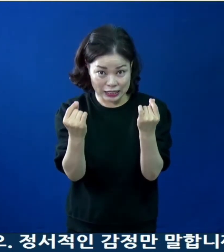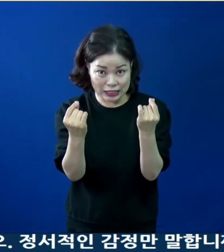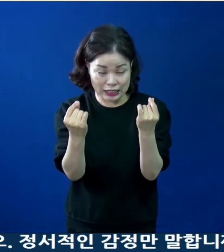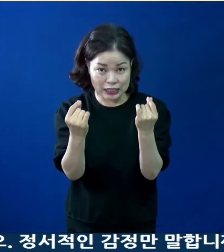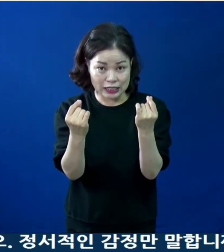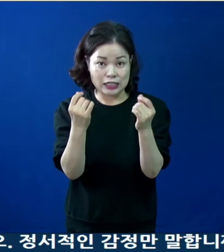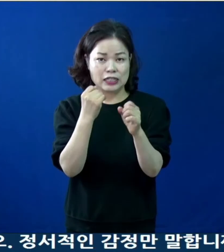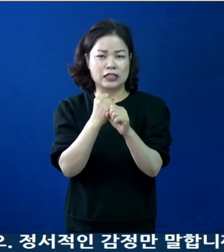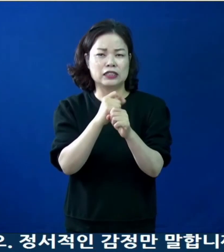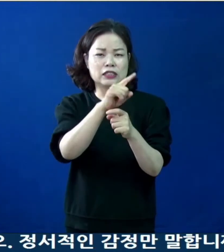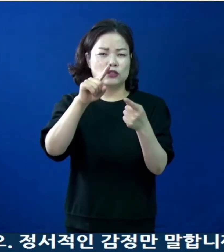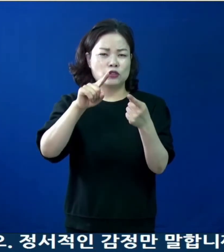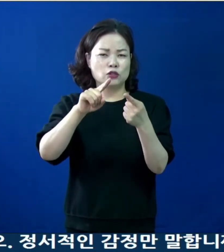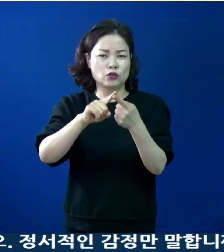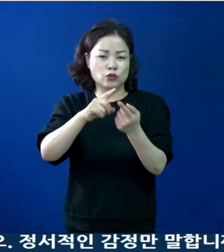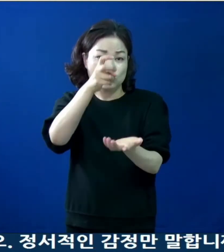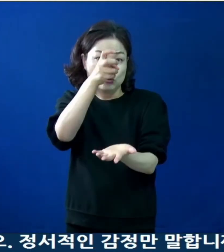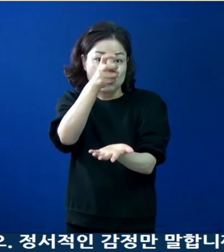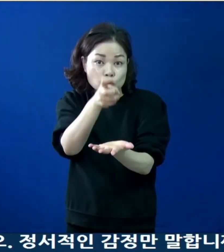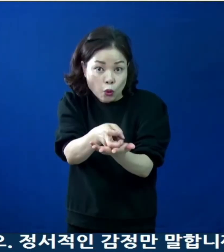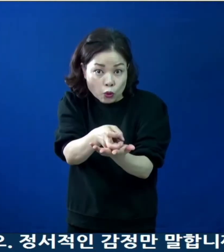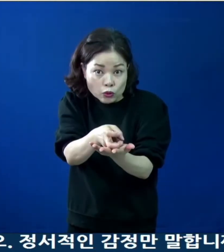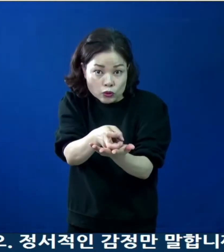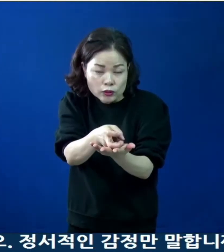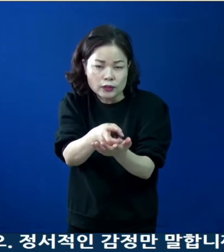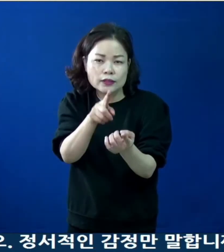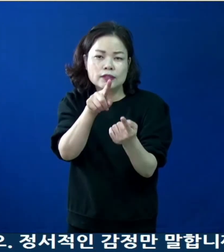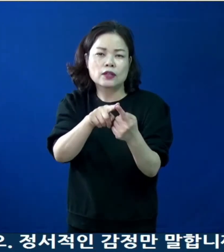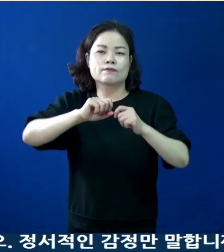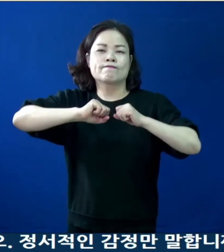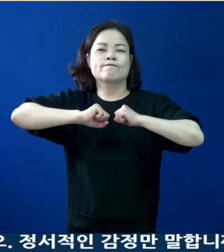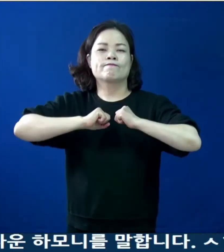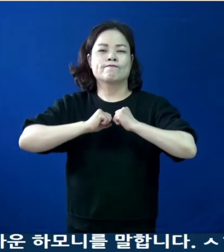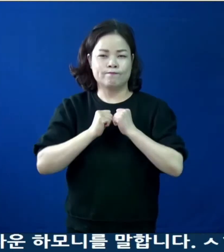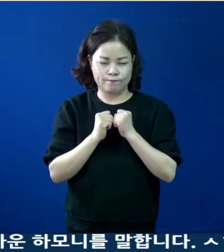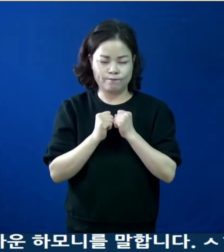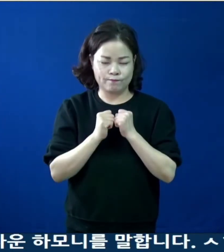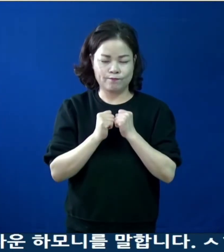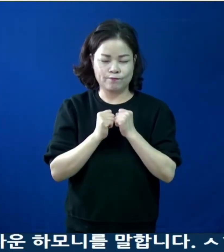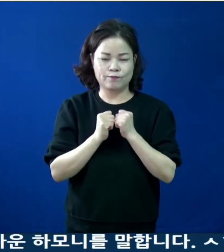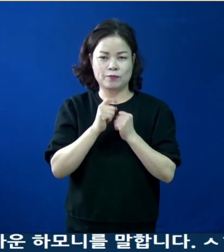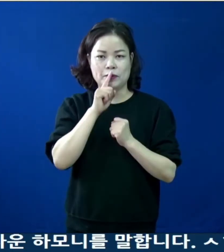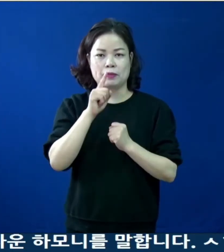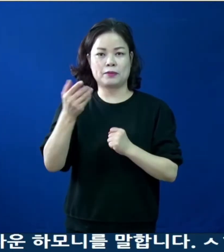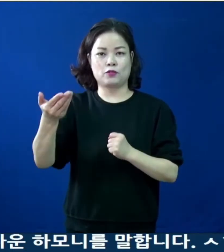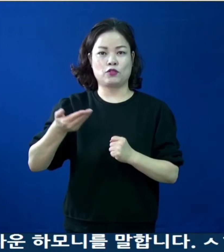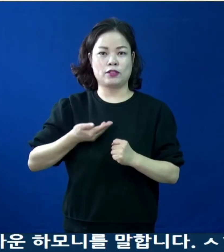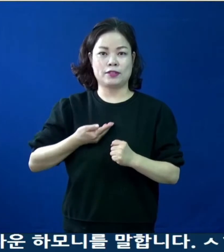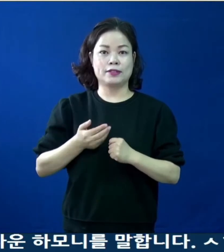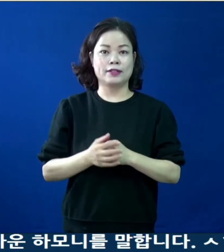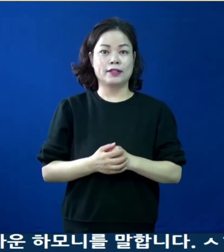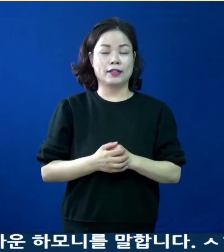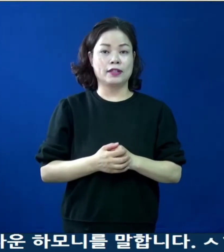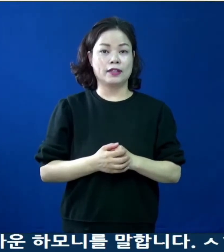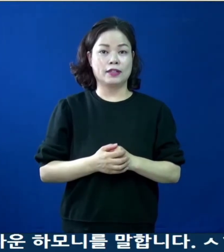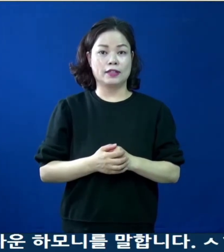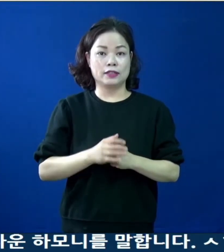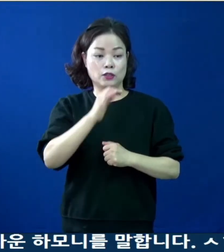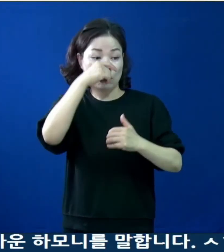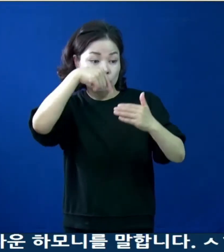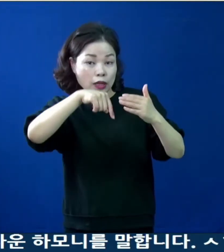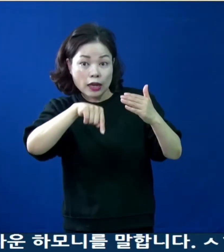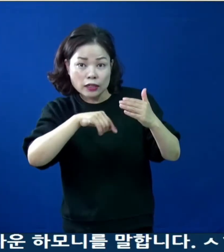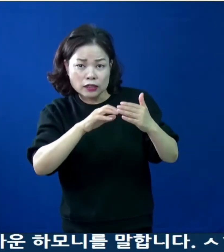경외하는 것을 그 도를 따라 행하는 것이다 라고 가르치십니다. 요나의